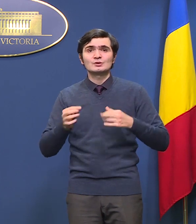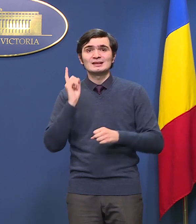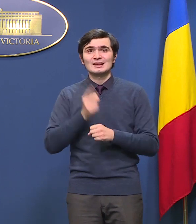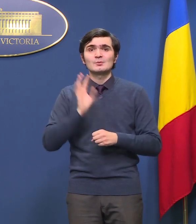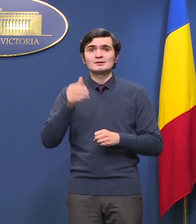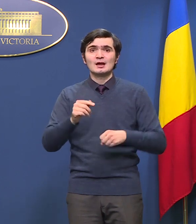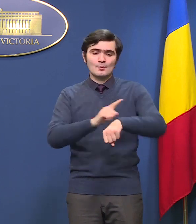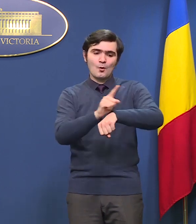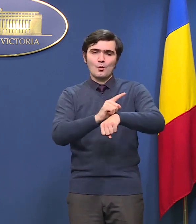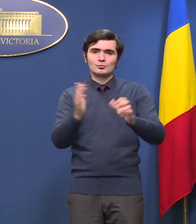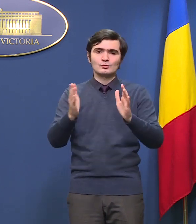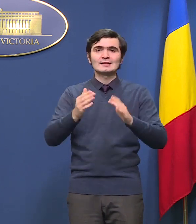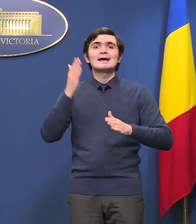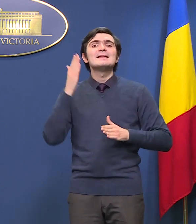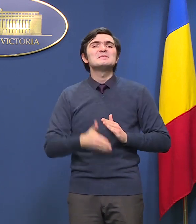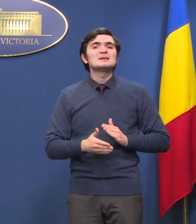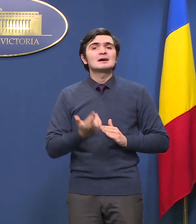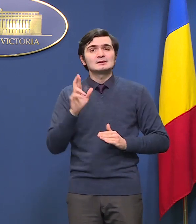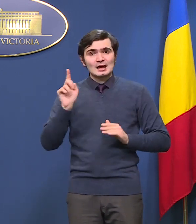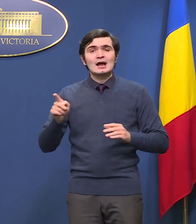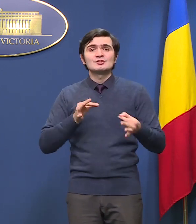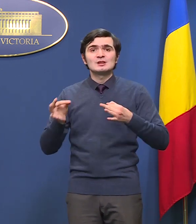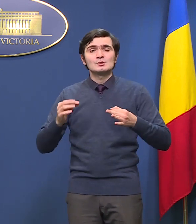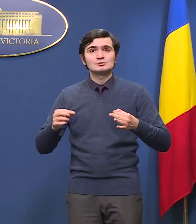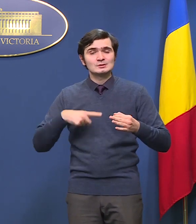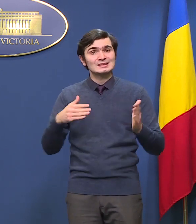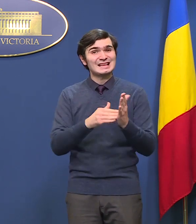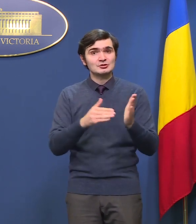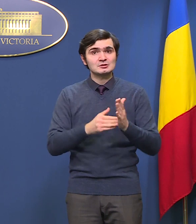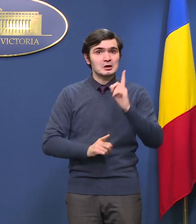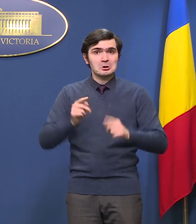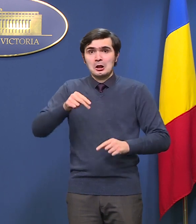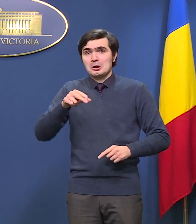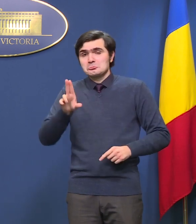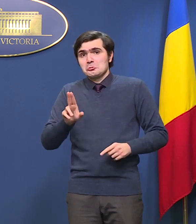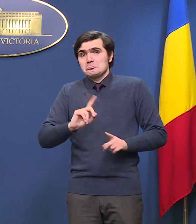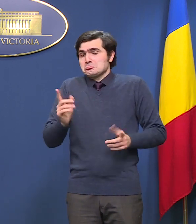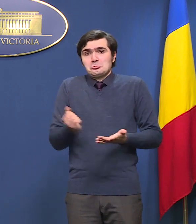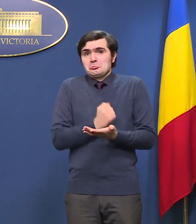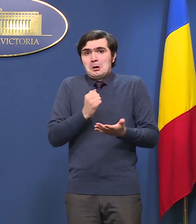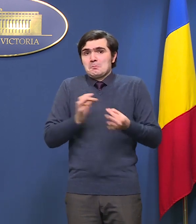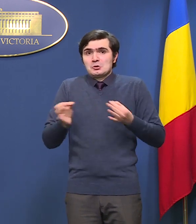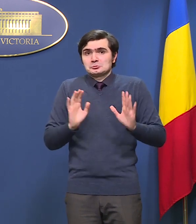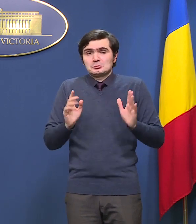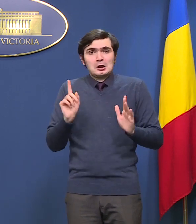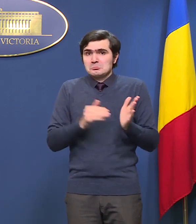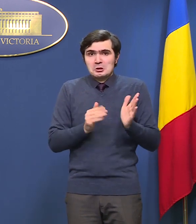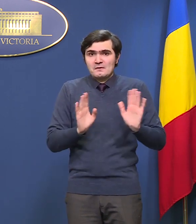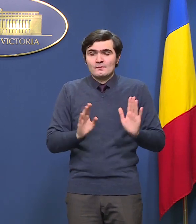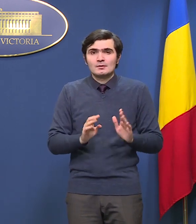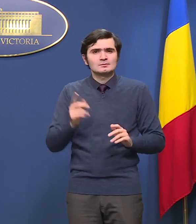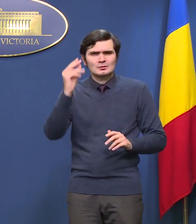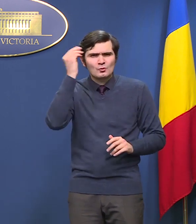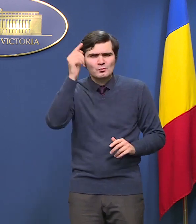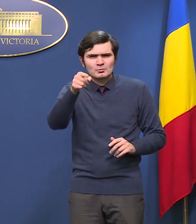durată limitată, dar sunt necesare, altfel nu le-am fi luat. Se vede foarte clar, vă aduceți aminte că vineri